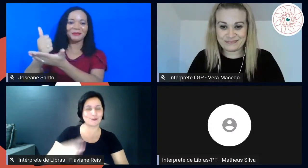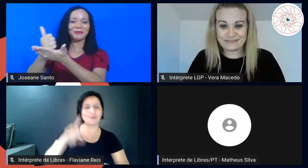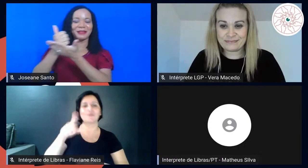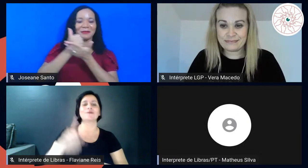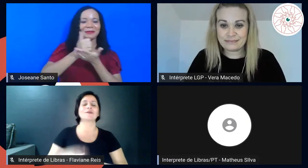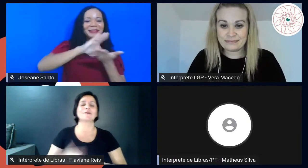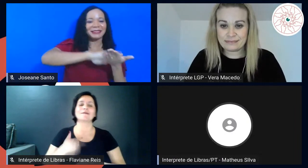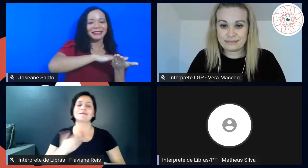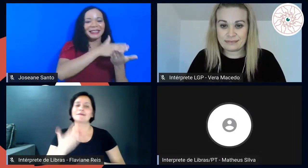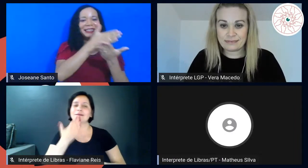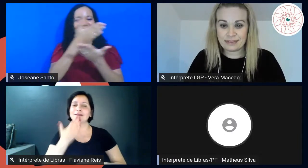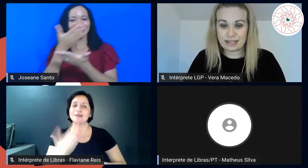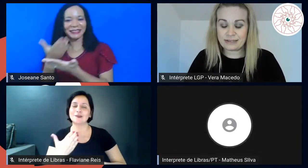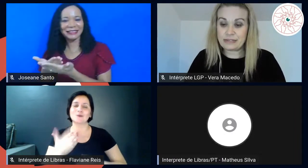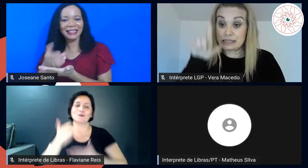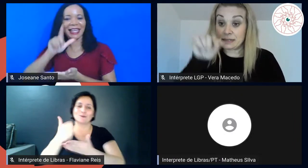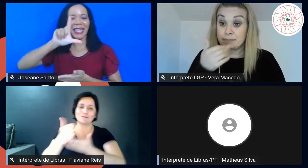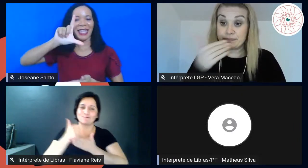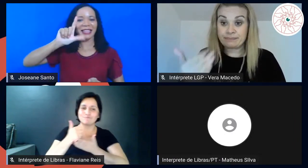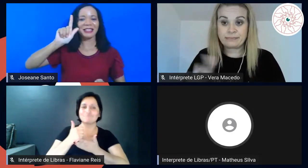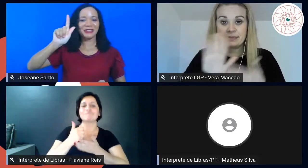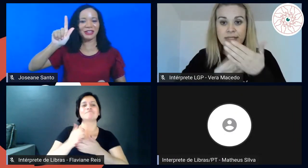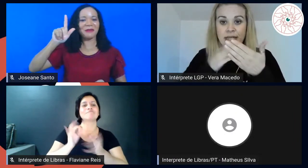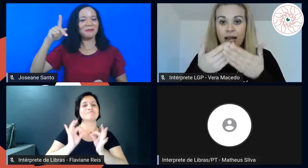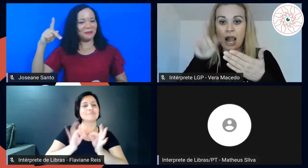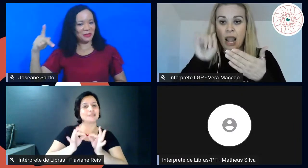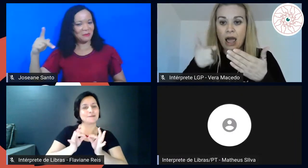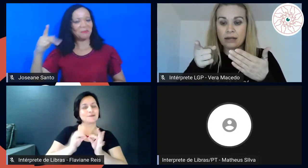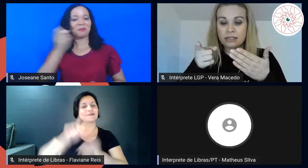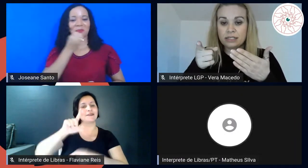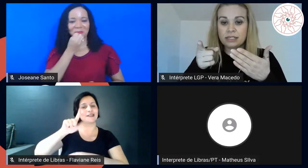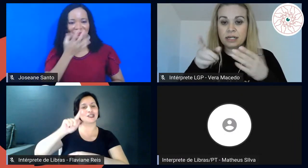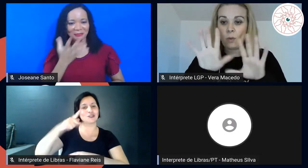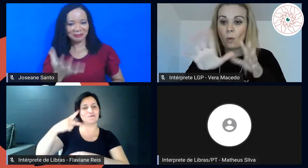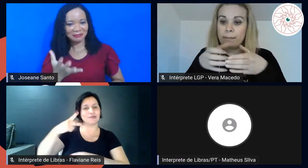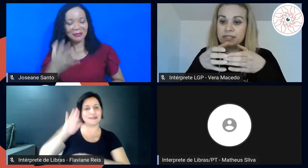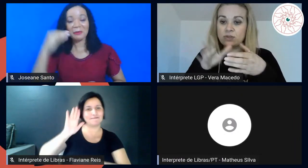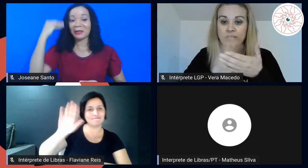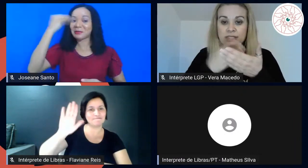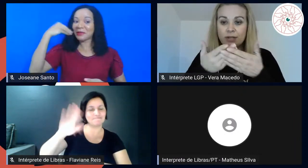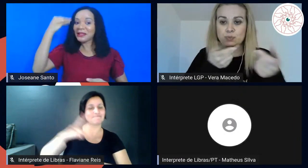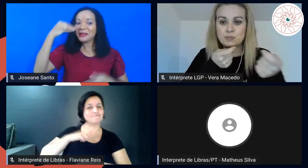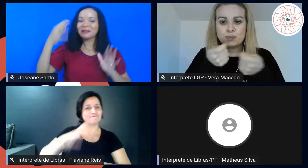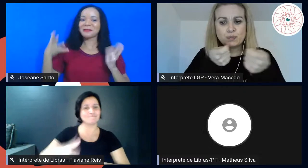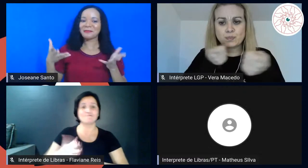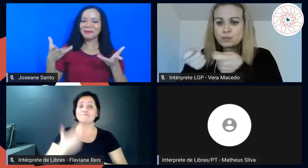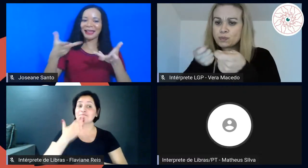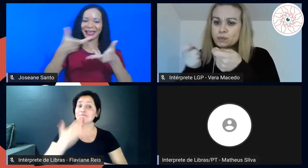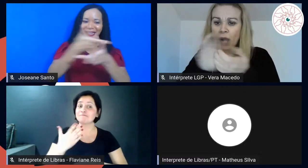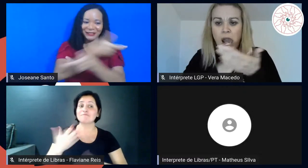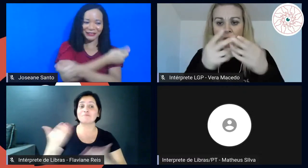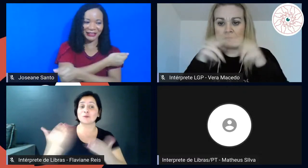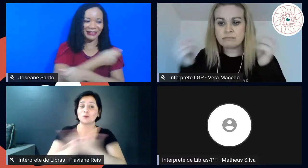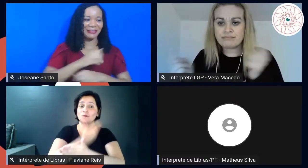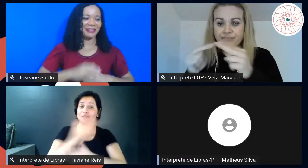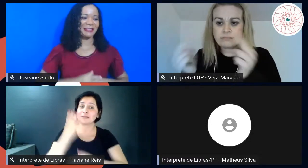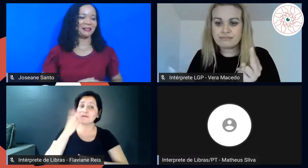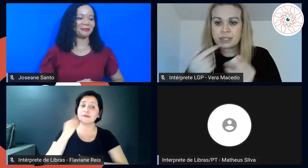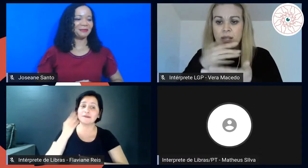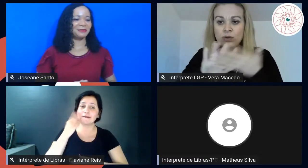OK? Agradecemos também a esse essa comissão de intérpretes que fizeram essa mediação entre a língua gestual